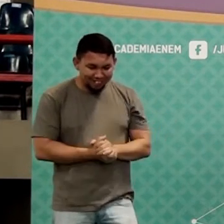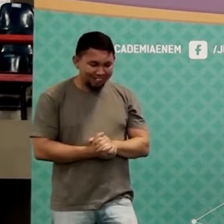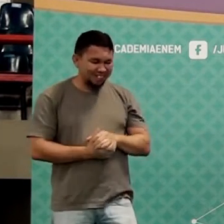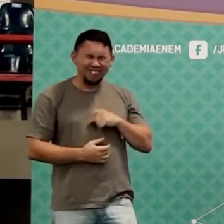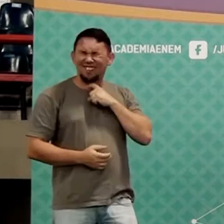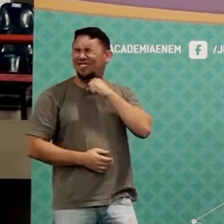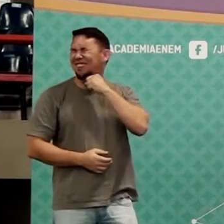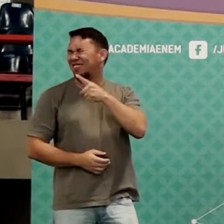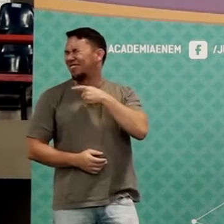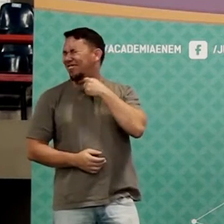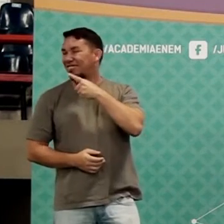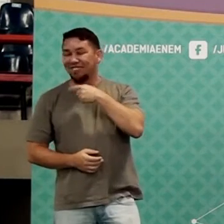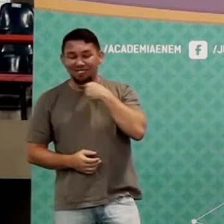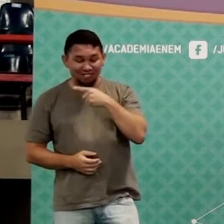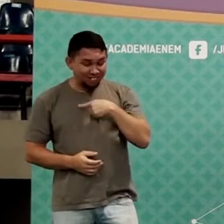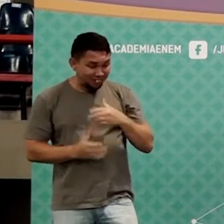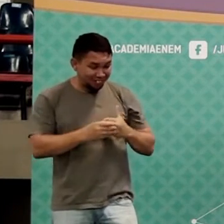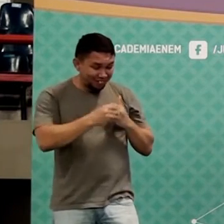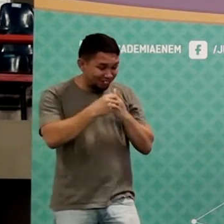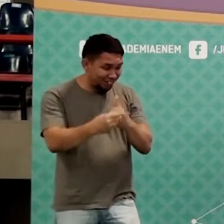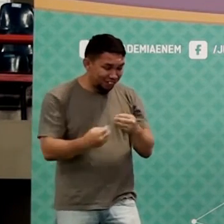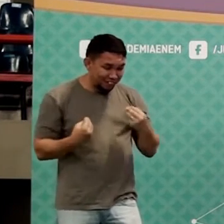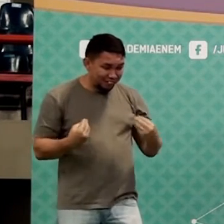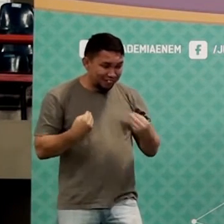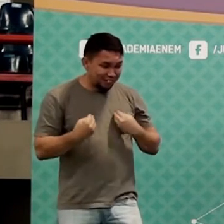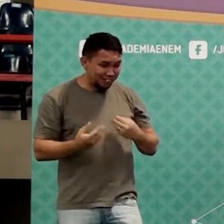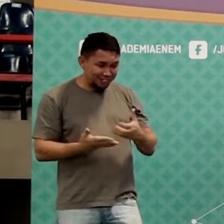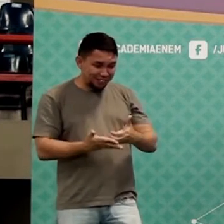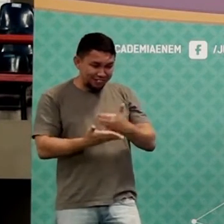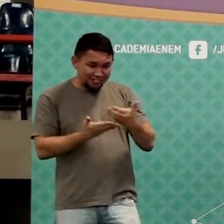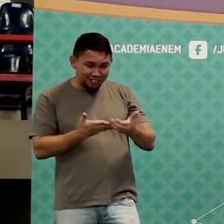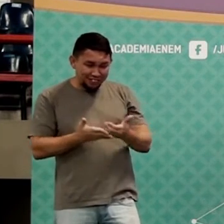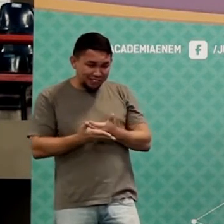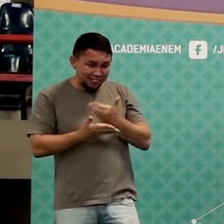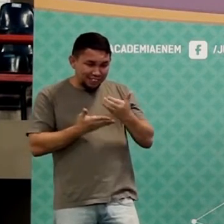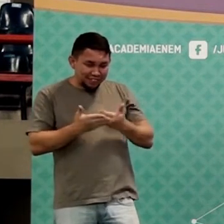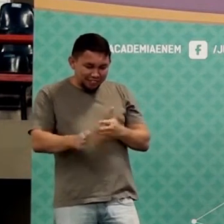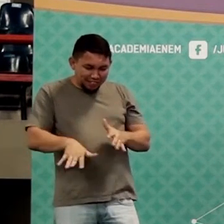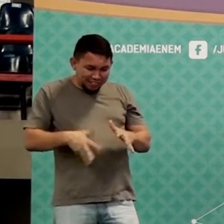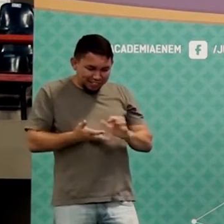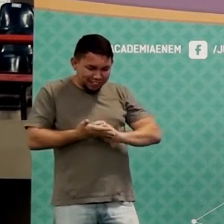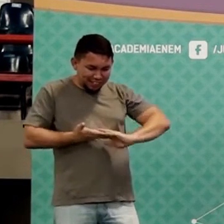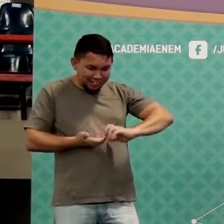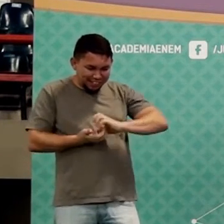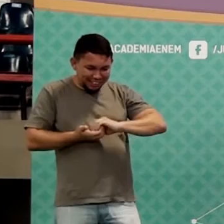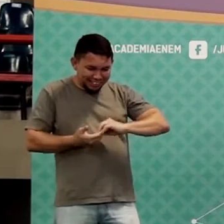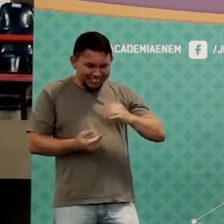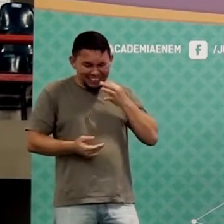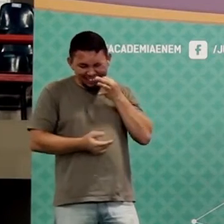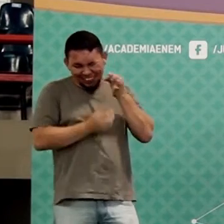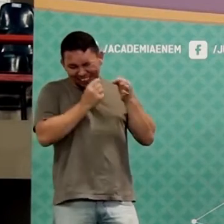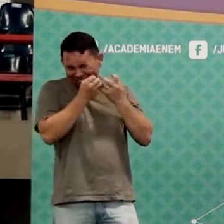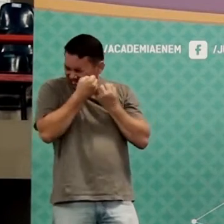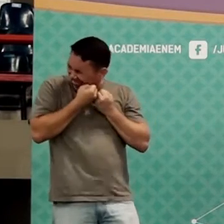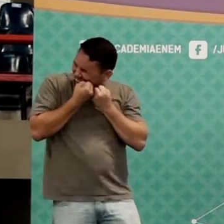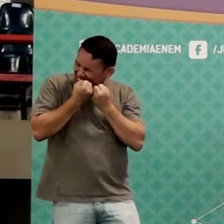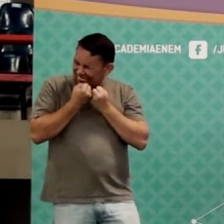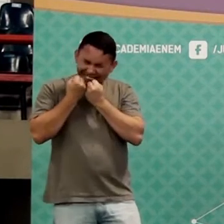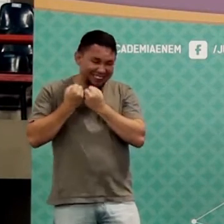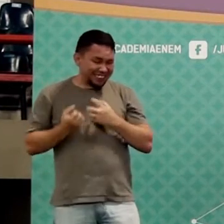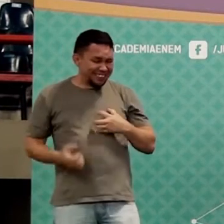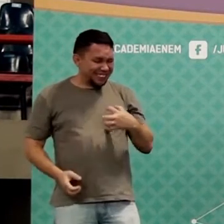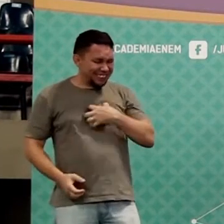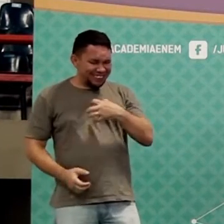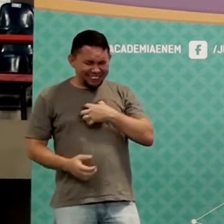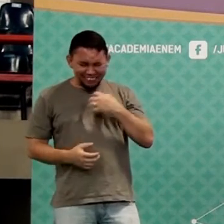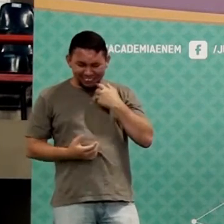tem quem tire, que tu tens vontade de raspar teus dentes nas pedras para tu tirar este fiapo de manga. A sensação é que